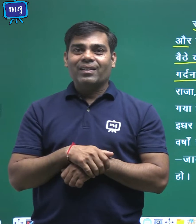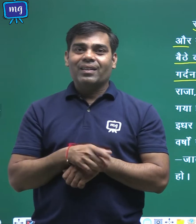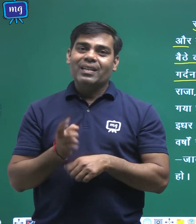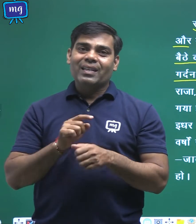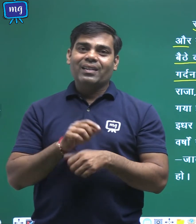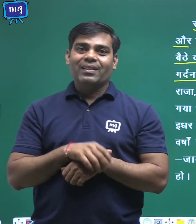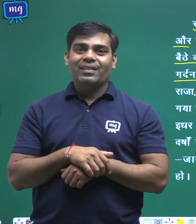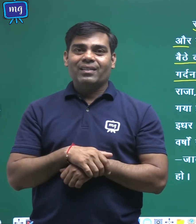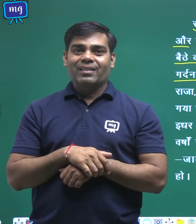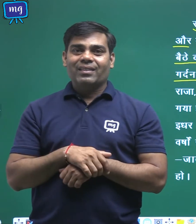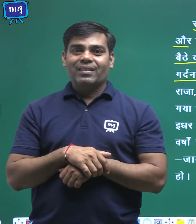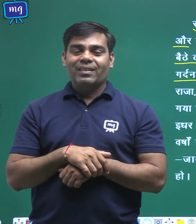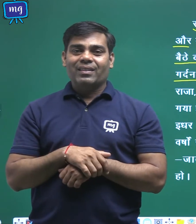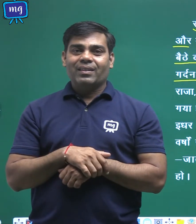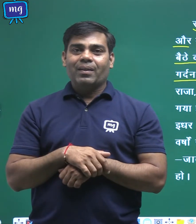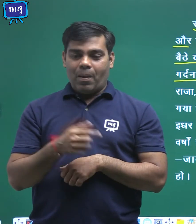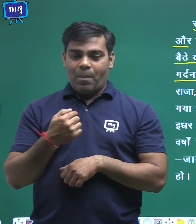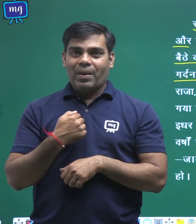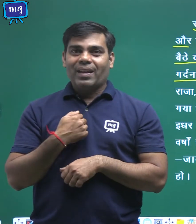कि मेरे